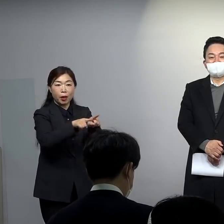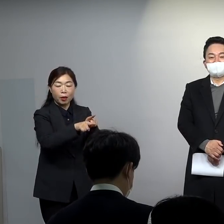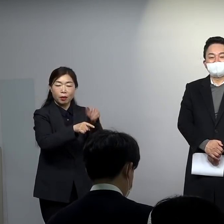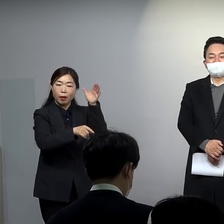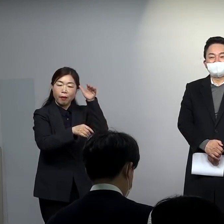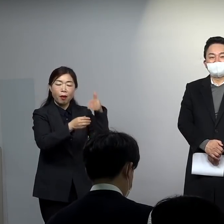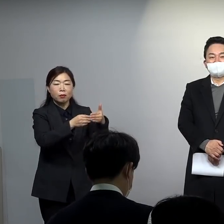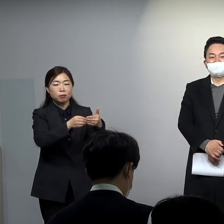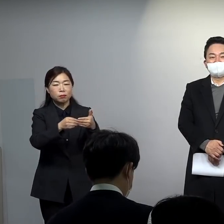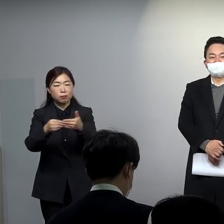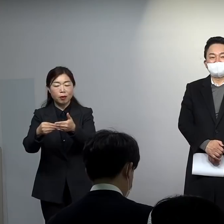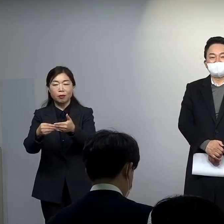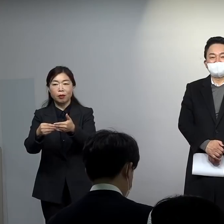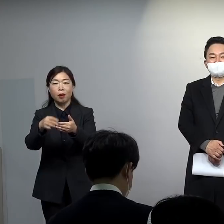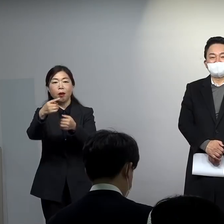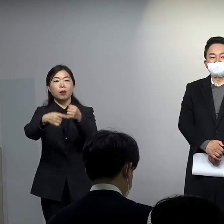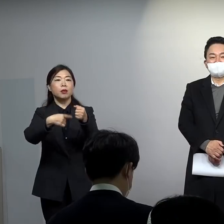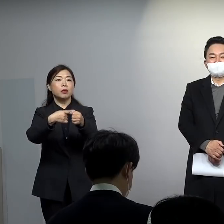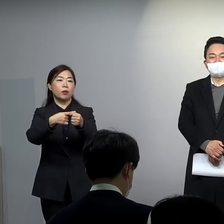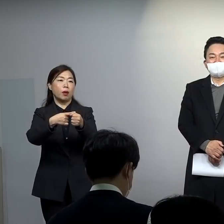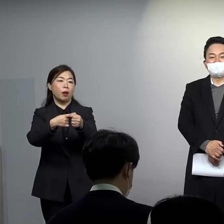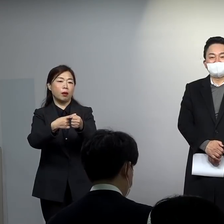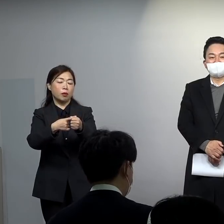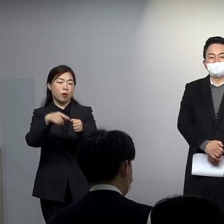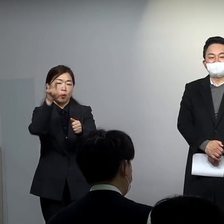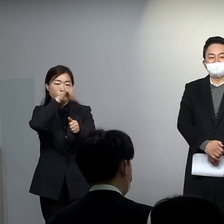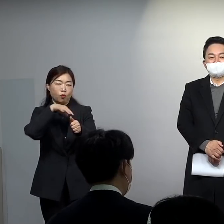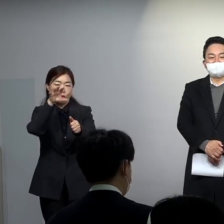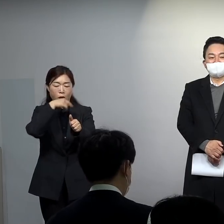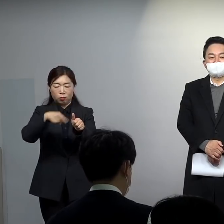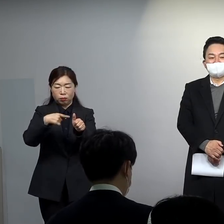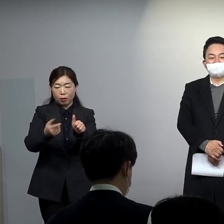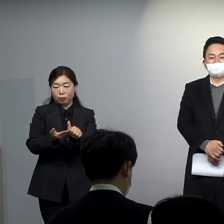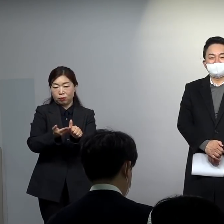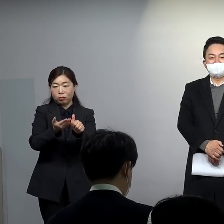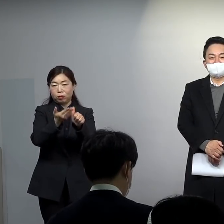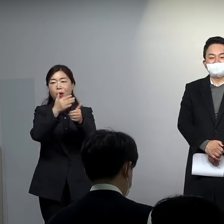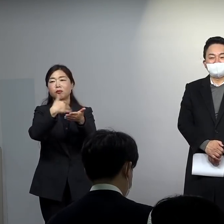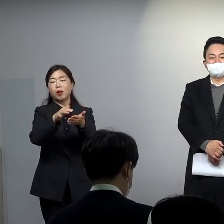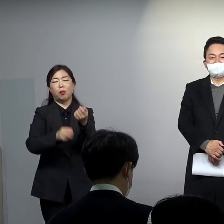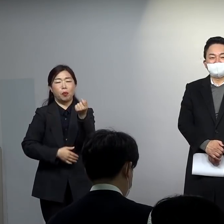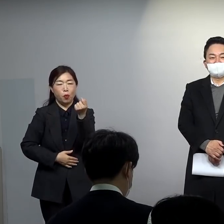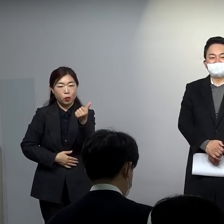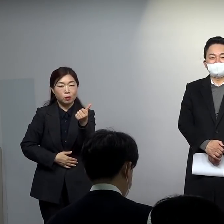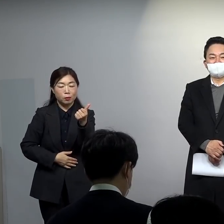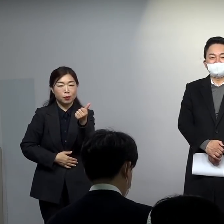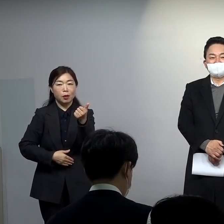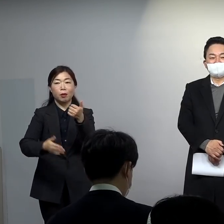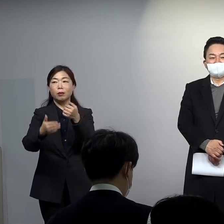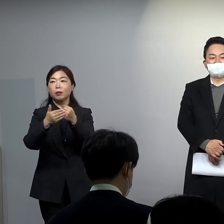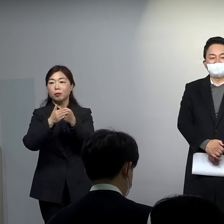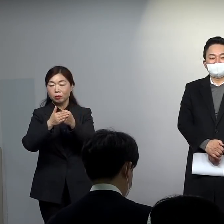안내견을 1년에 키우는 그 숫자가 너무 적어서